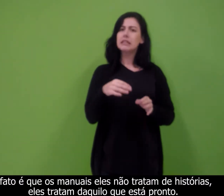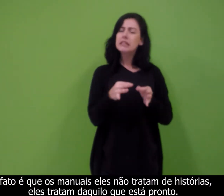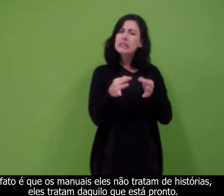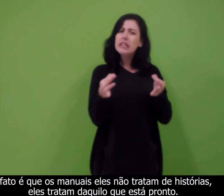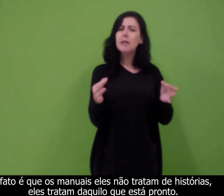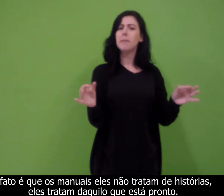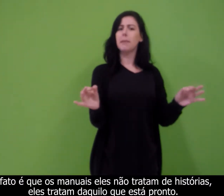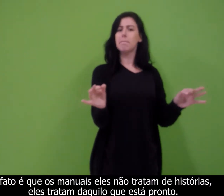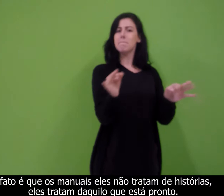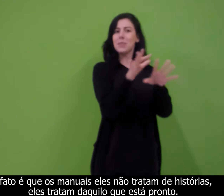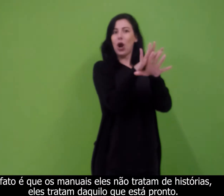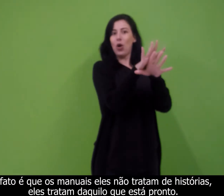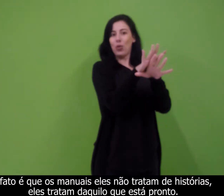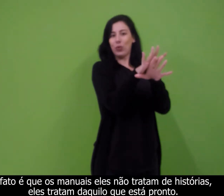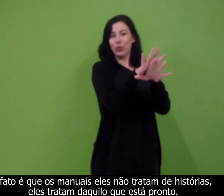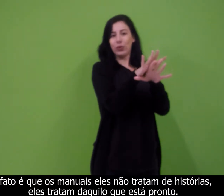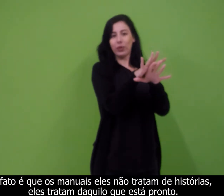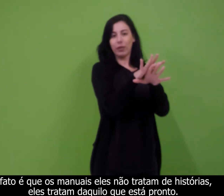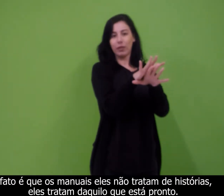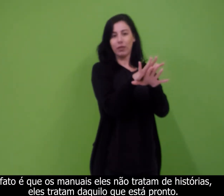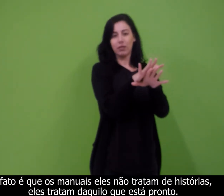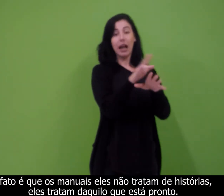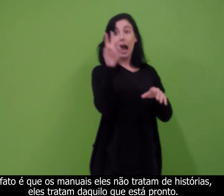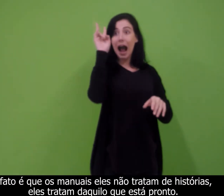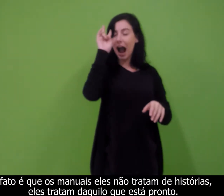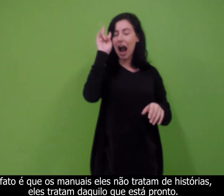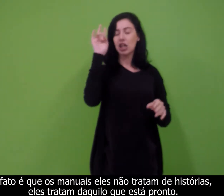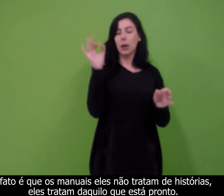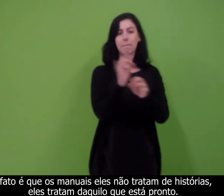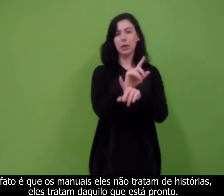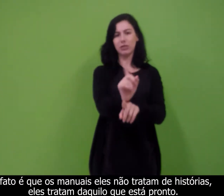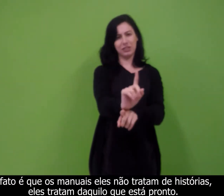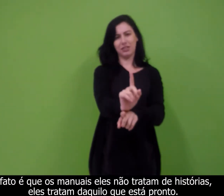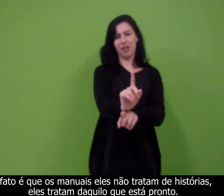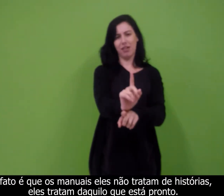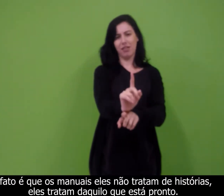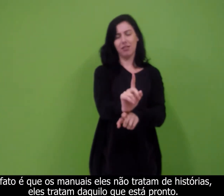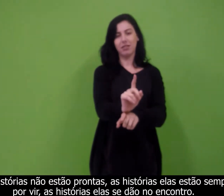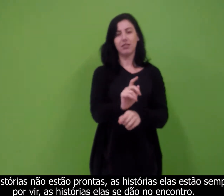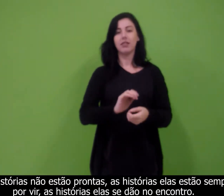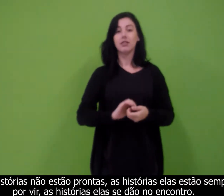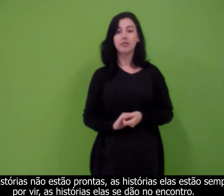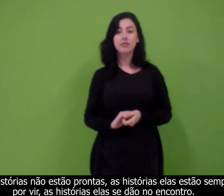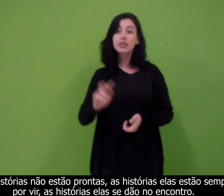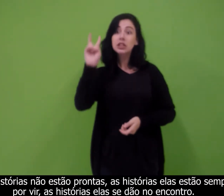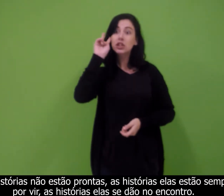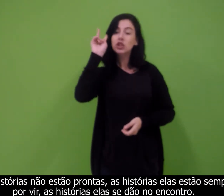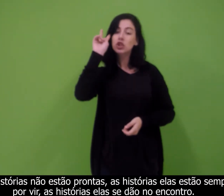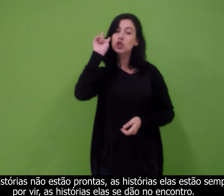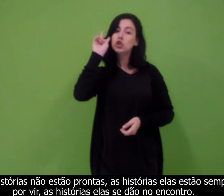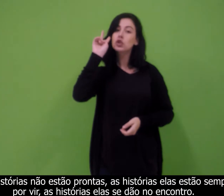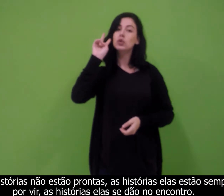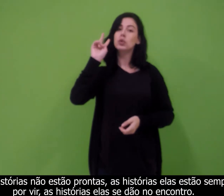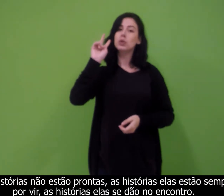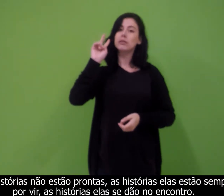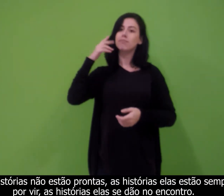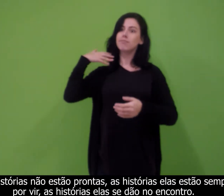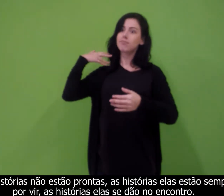histórias. Eles tratam daquilo que está pronto, e as histórias elas não estão